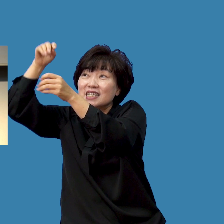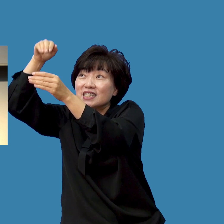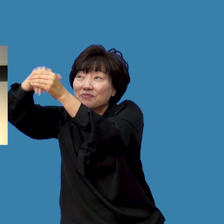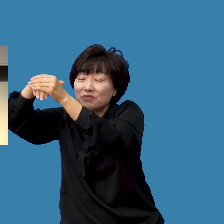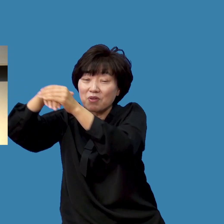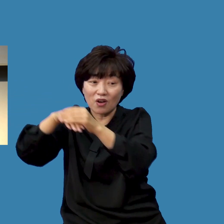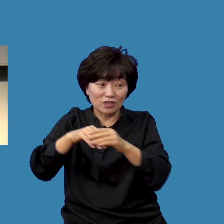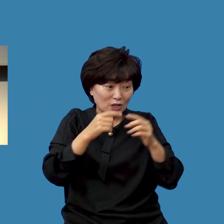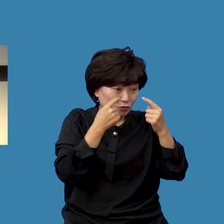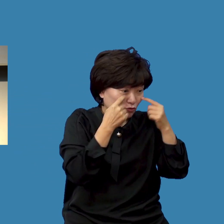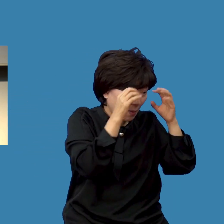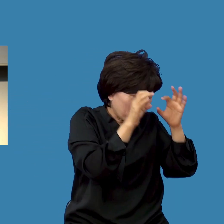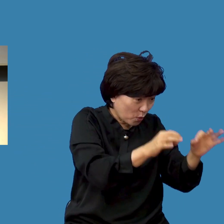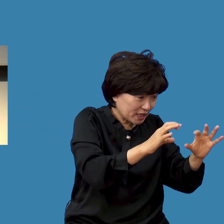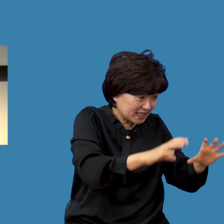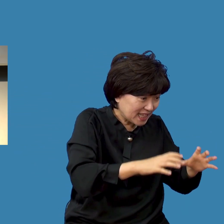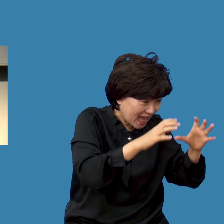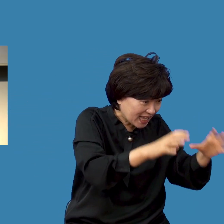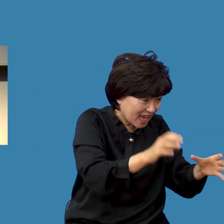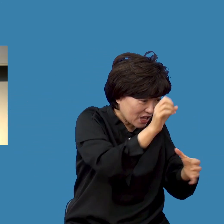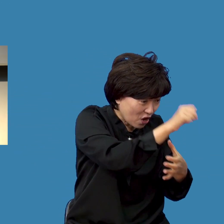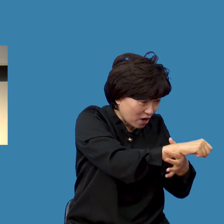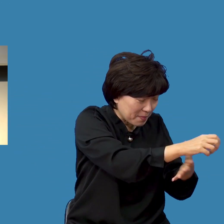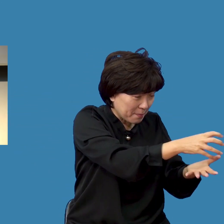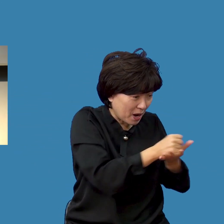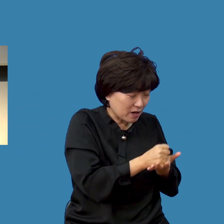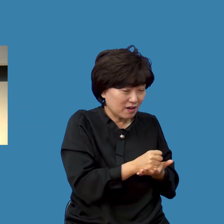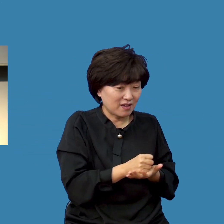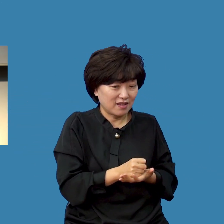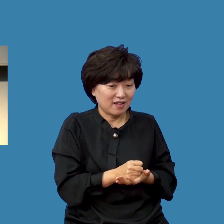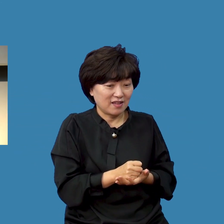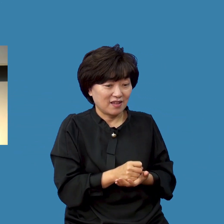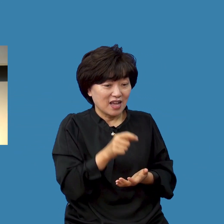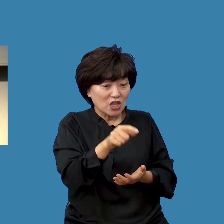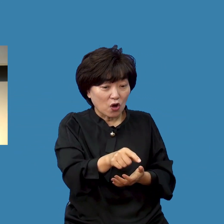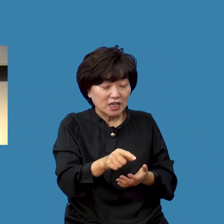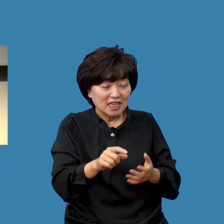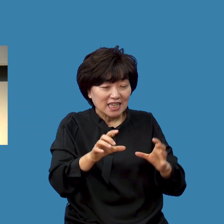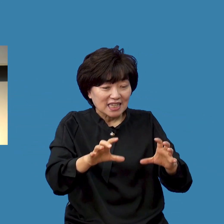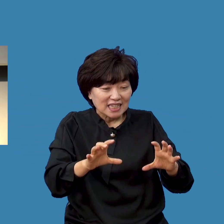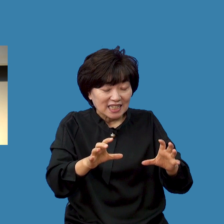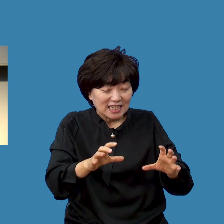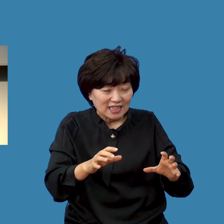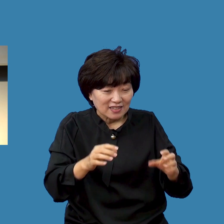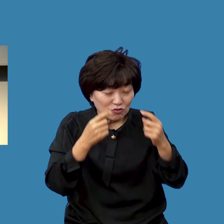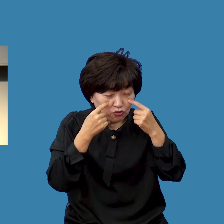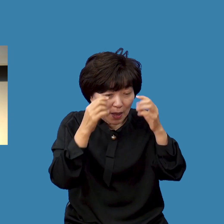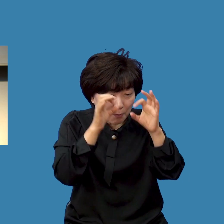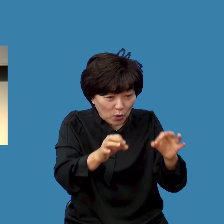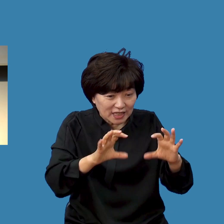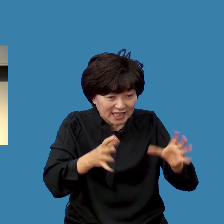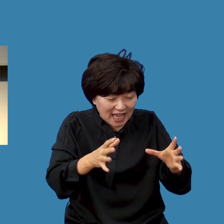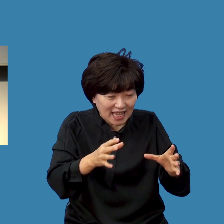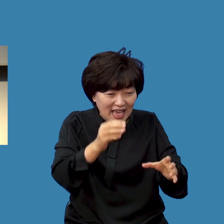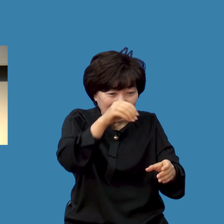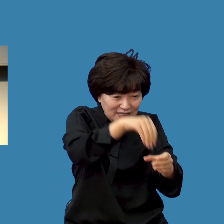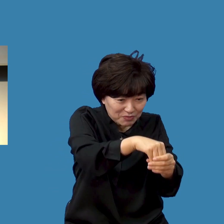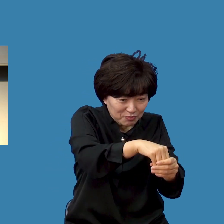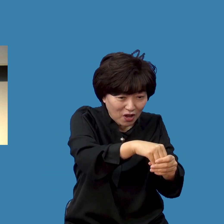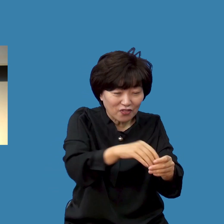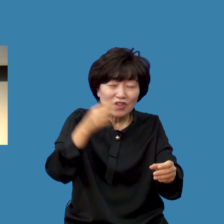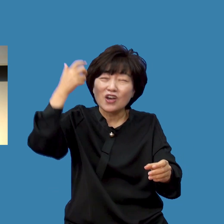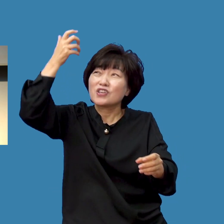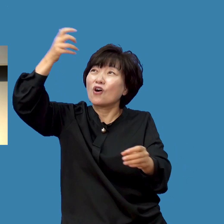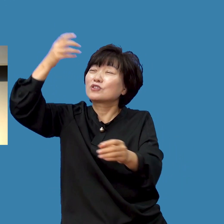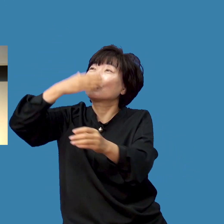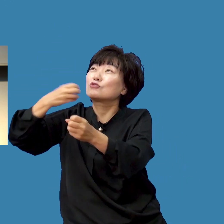뭔가를 심으면요 보이는 세계의 어떤 열매를 거두게 하시고 반대로 보이는 세계의 어떤 것을 하나님 나라를 위해서 심잖아.